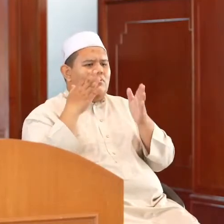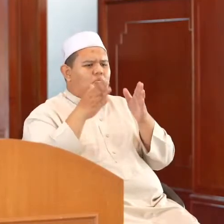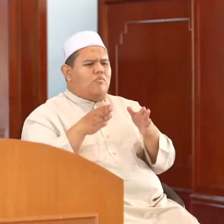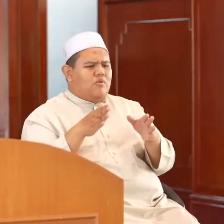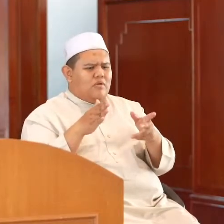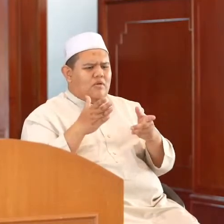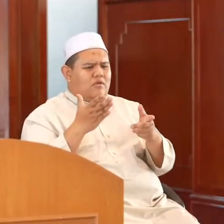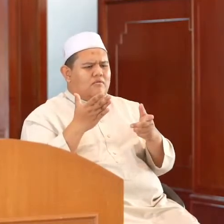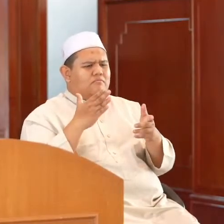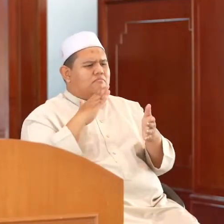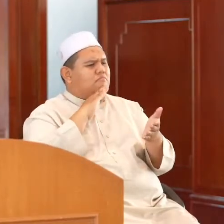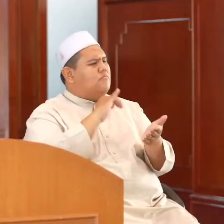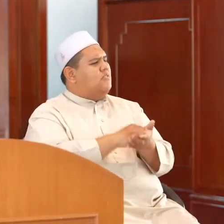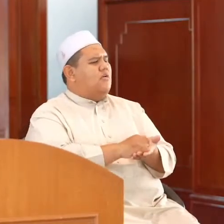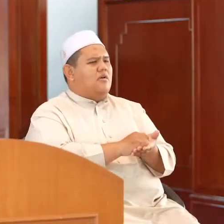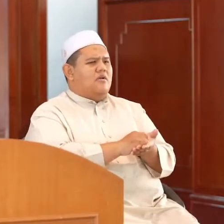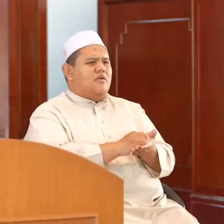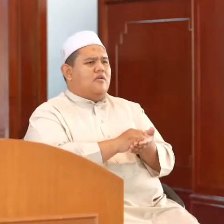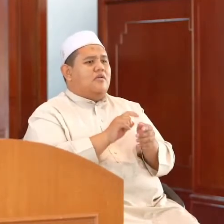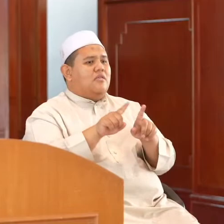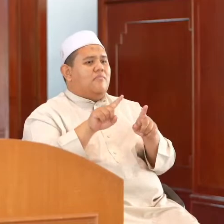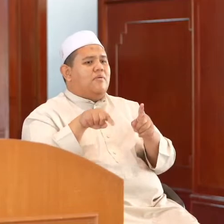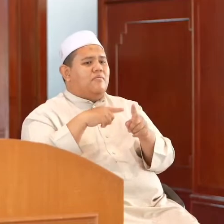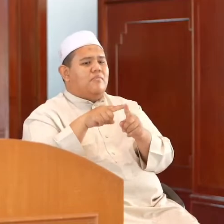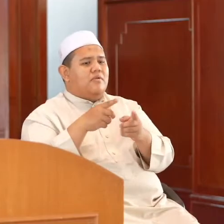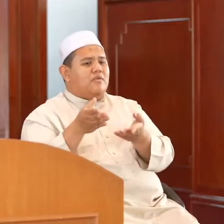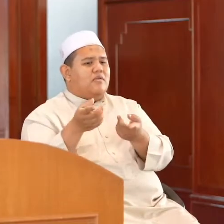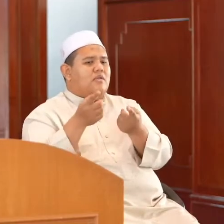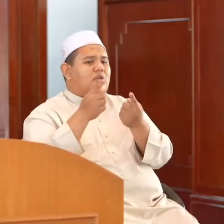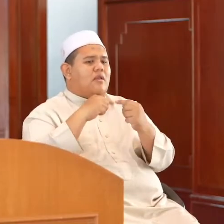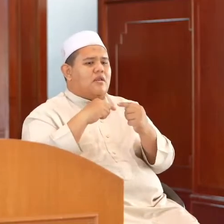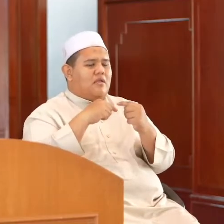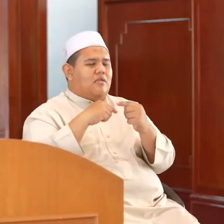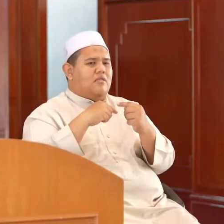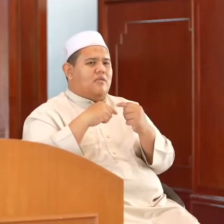baik. Tapi bila datang satu